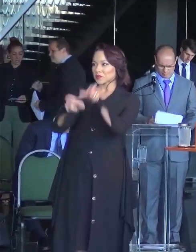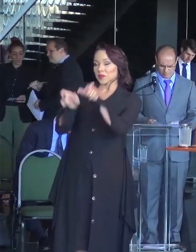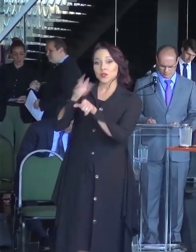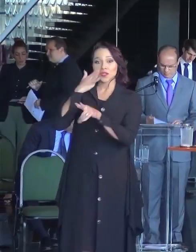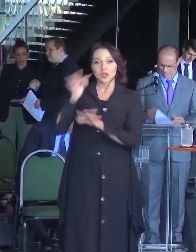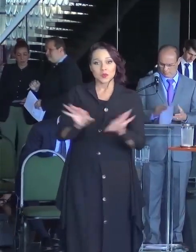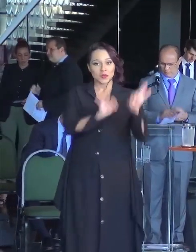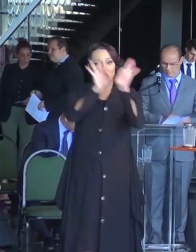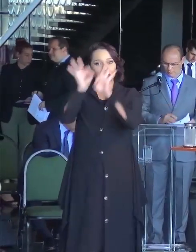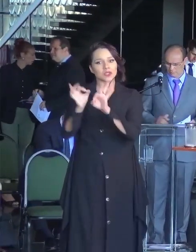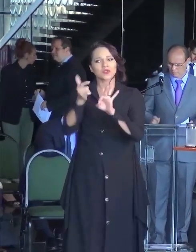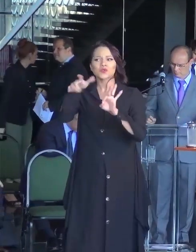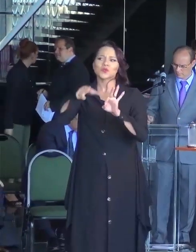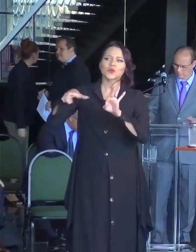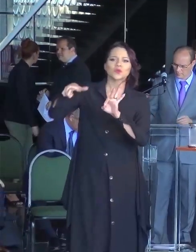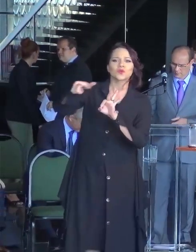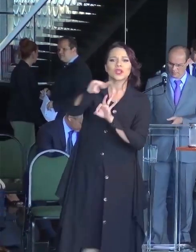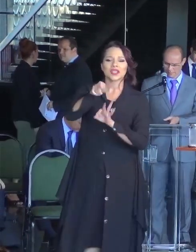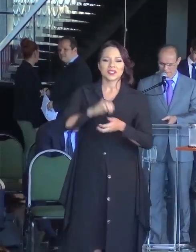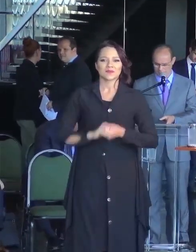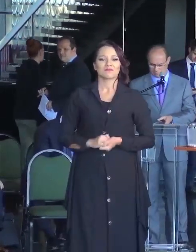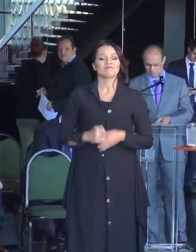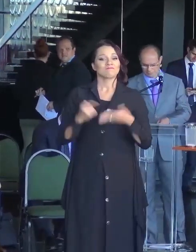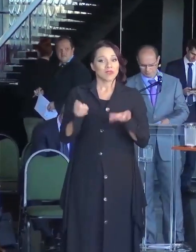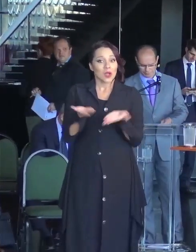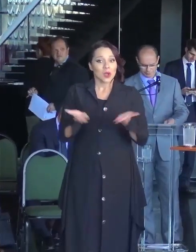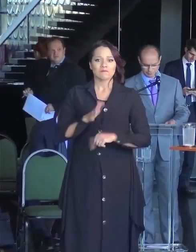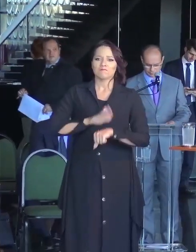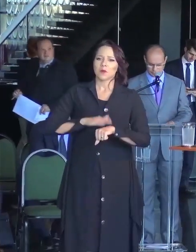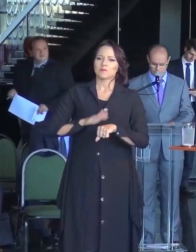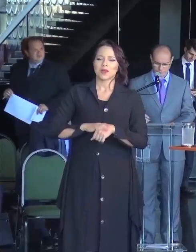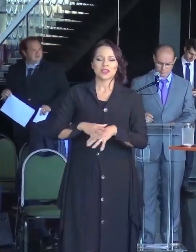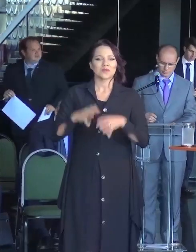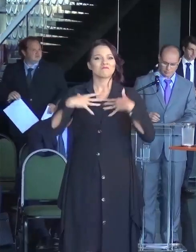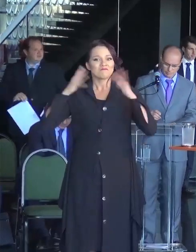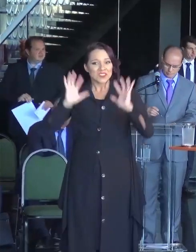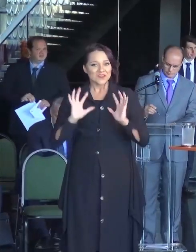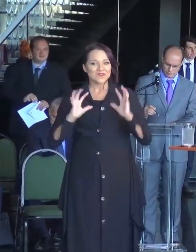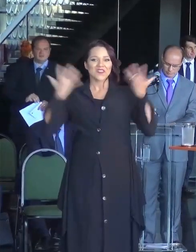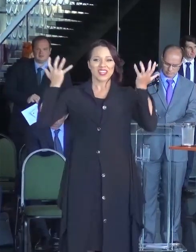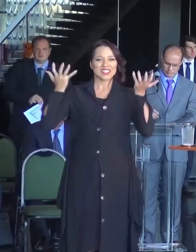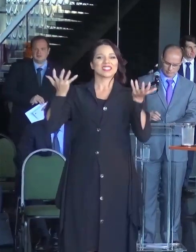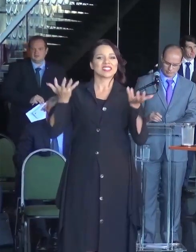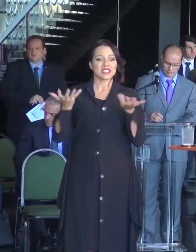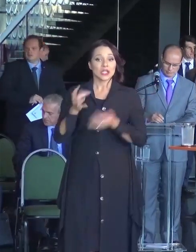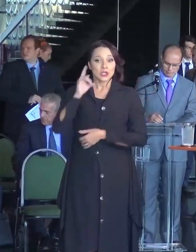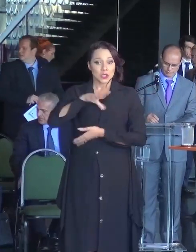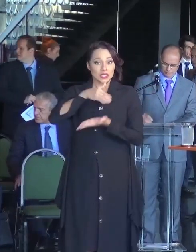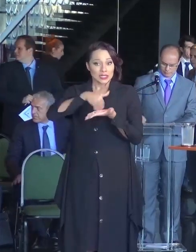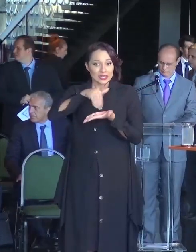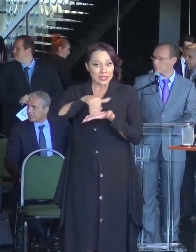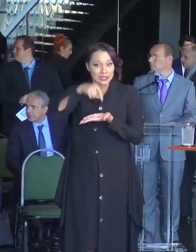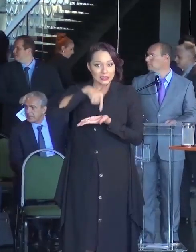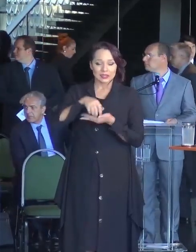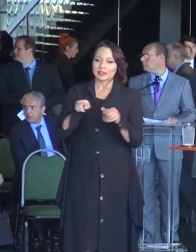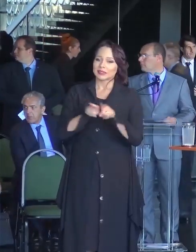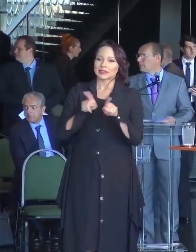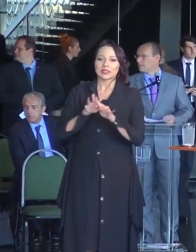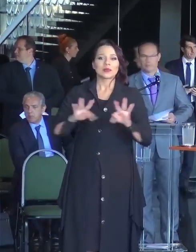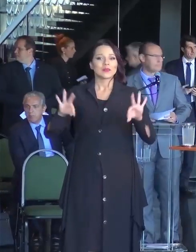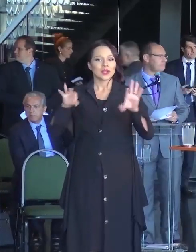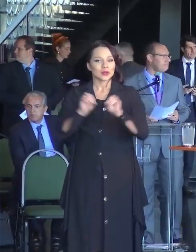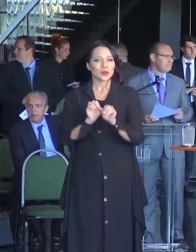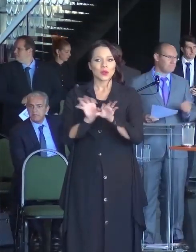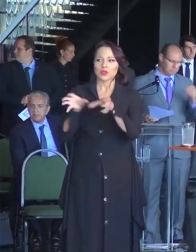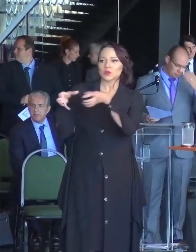que nos assistem de outros ambientes. É um momento de grande festejo e celebração, não só para a Secretaria, mas para